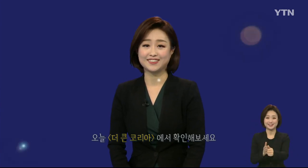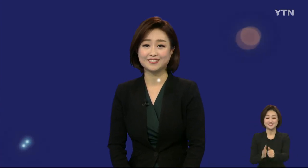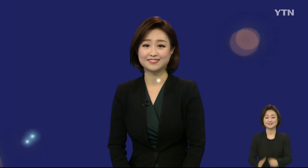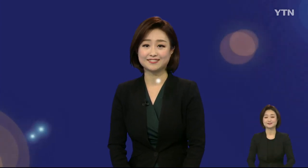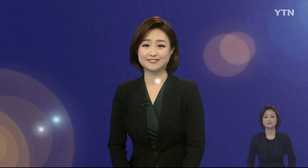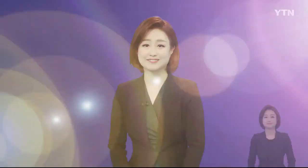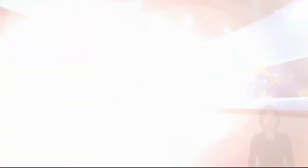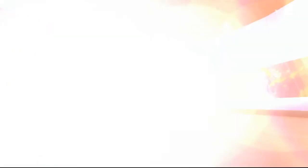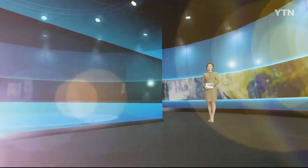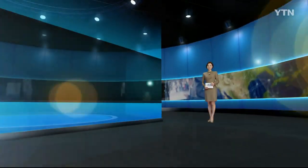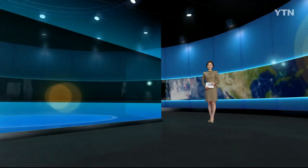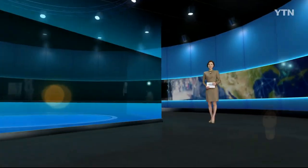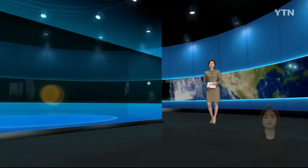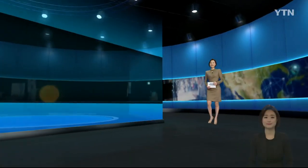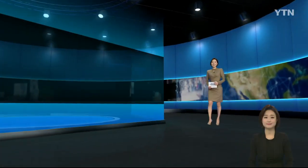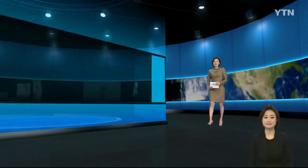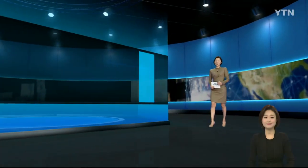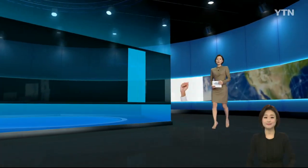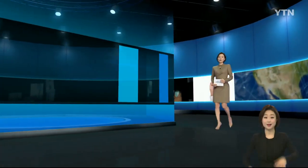보세요.